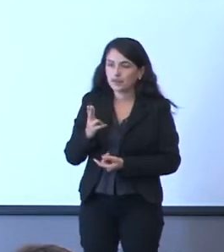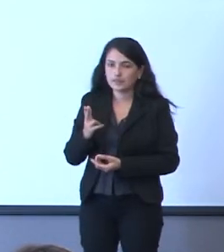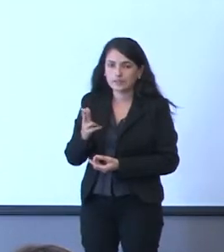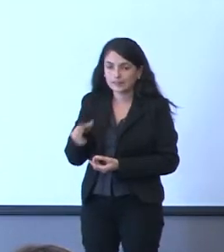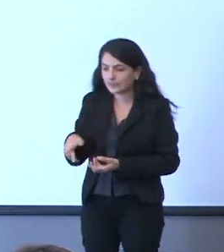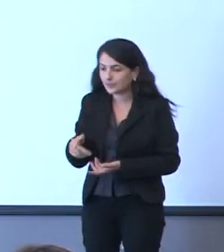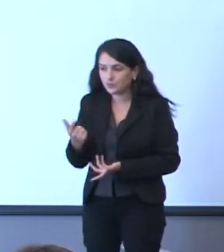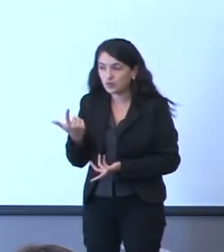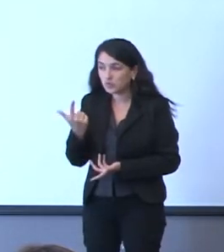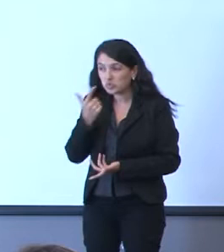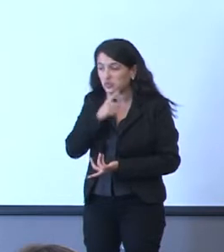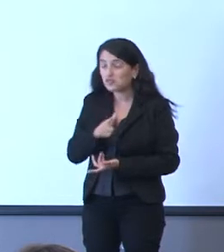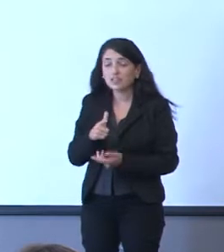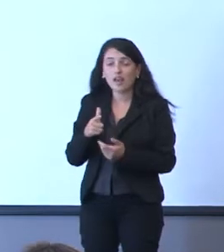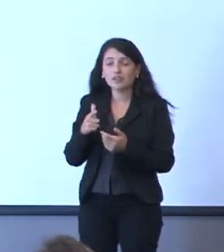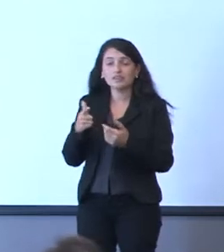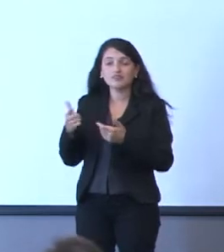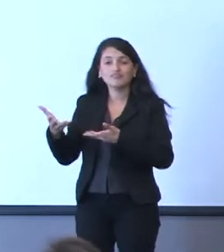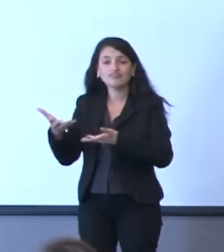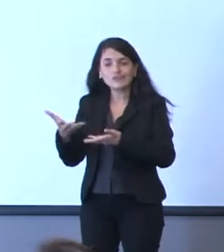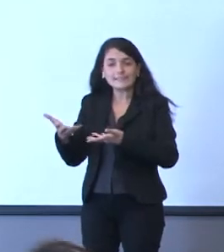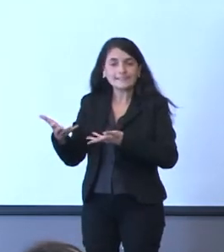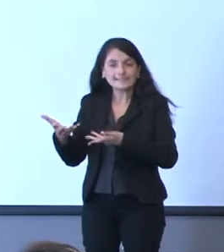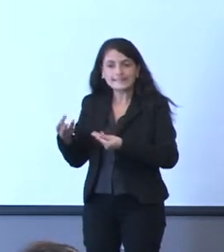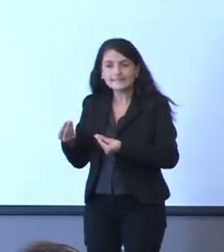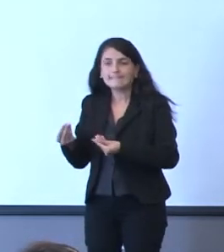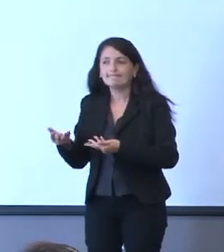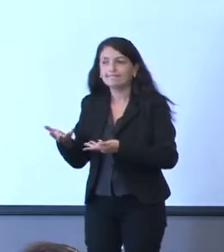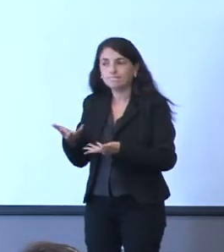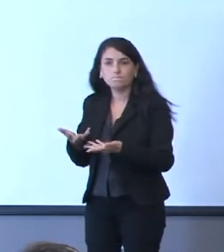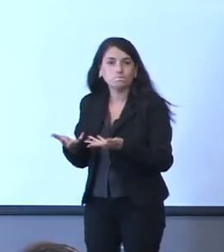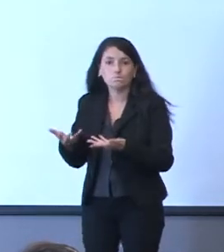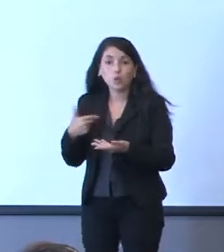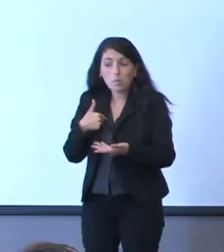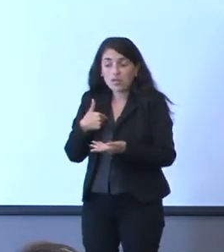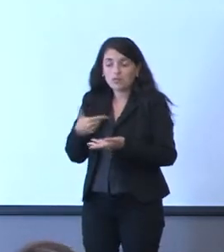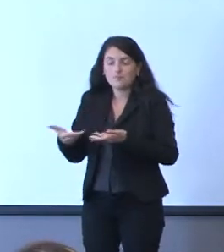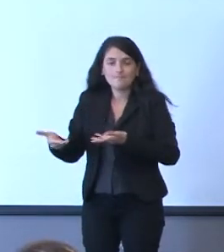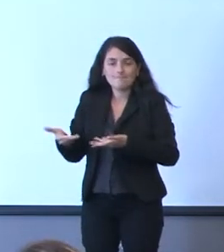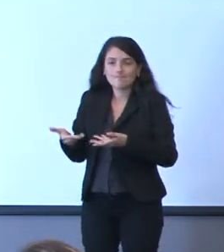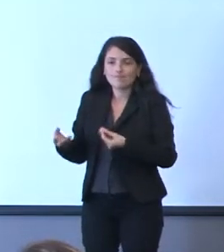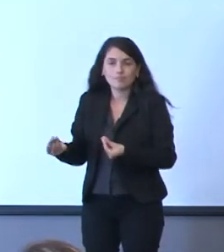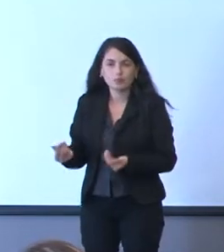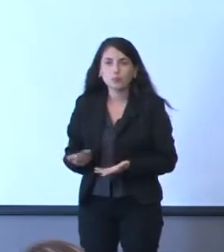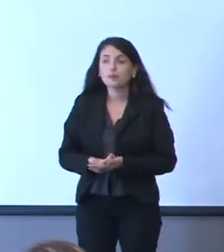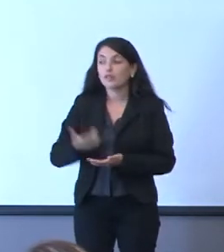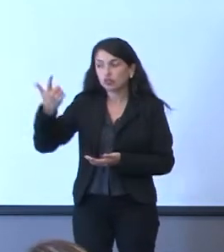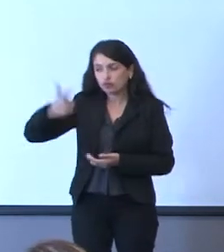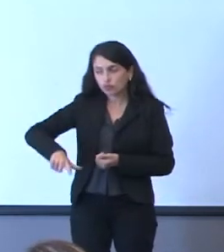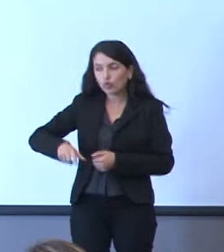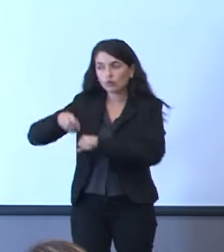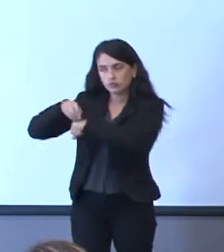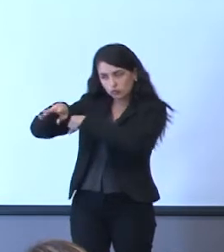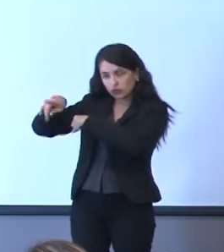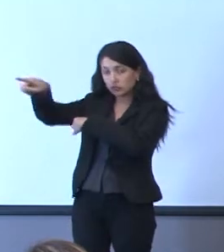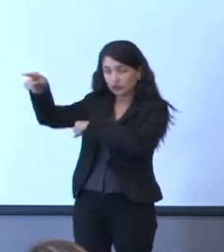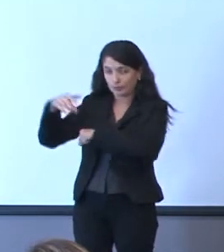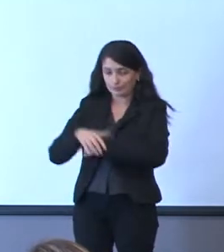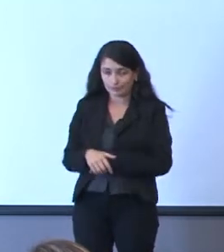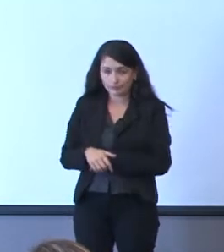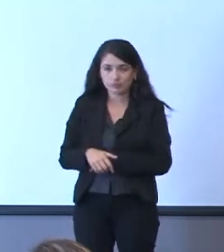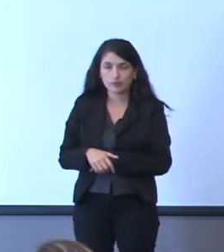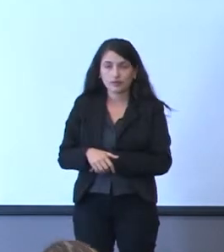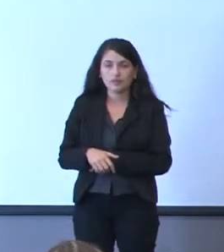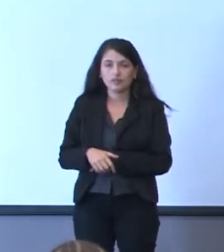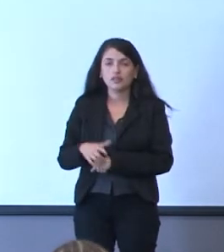não está nem se interagindo meio com a gente. De novo, eu vou dar uma sugestão. Tem uma